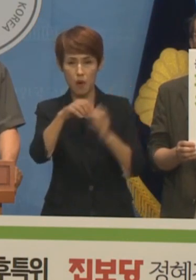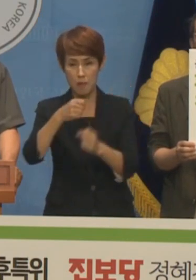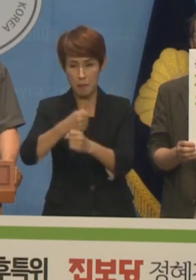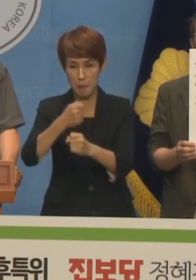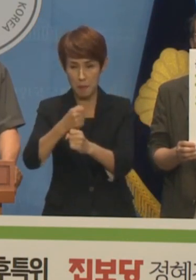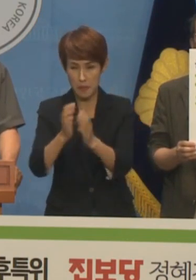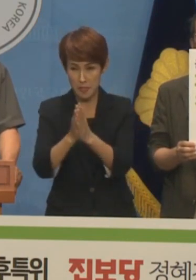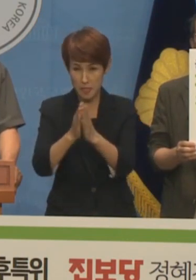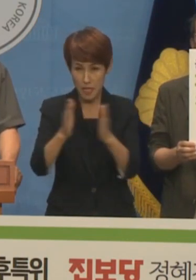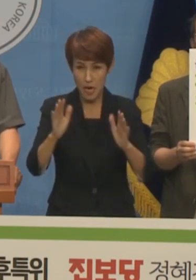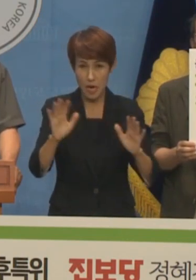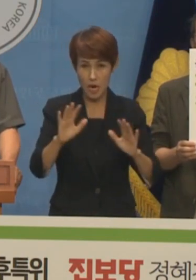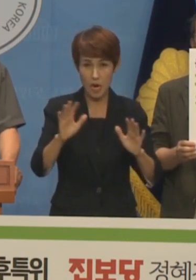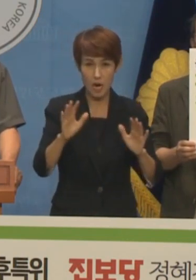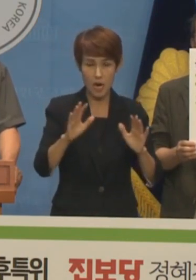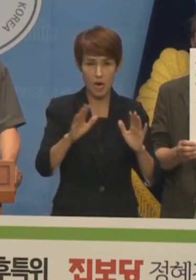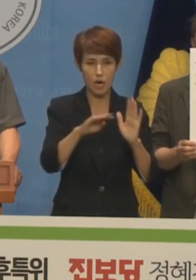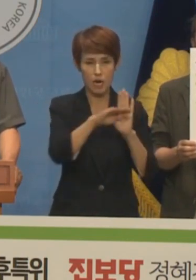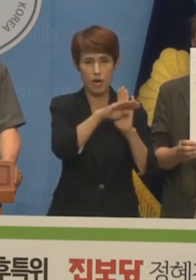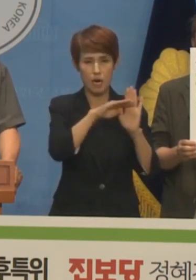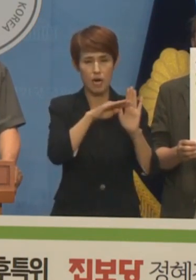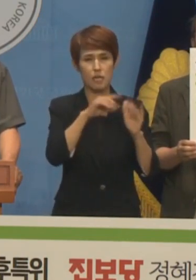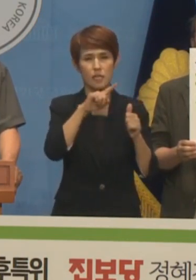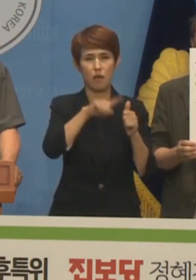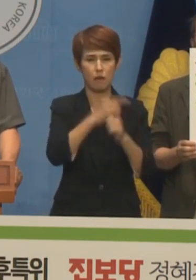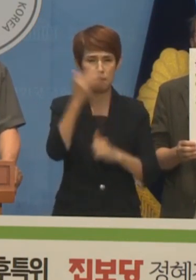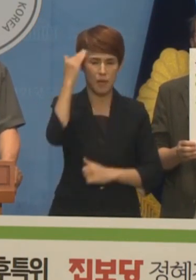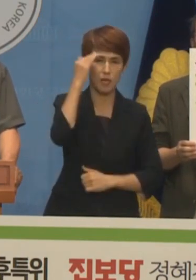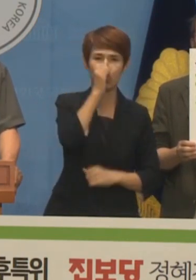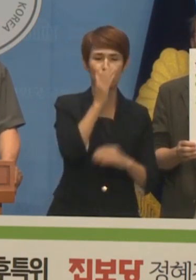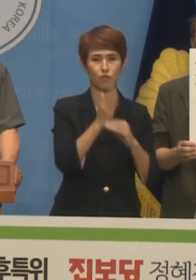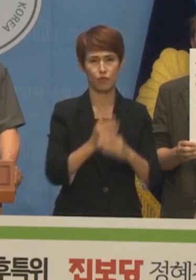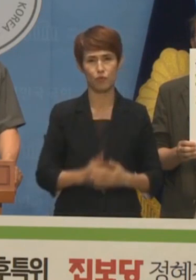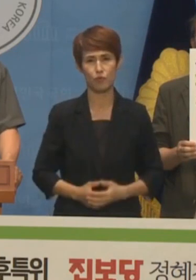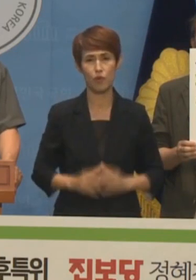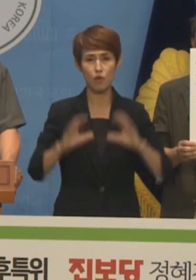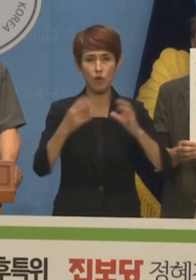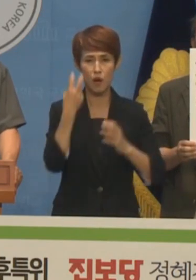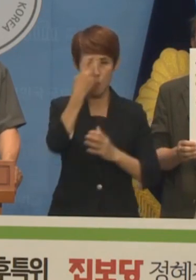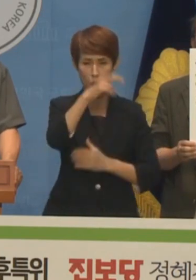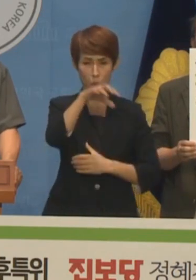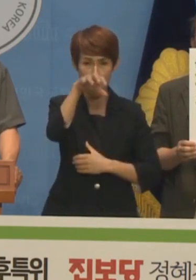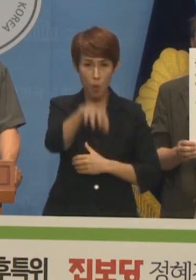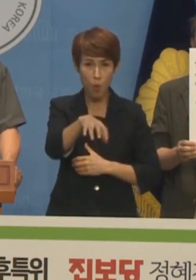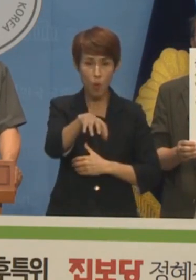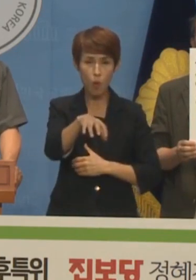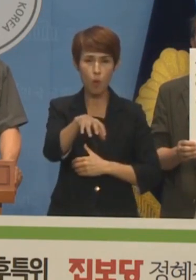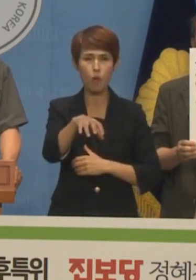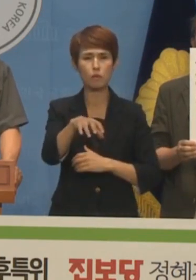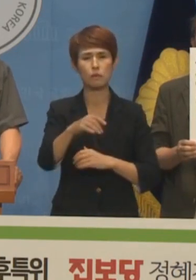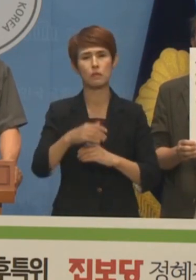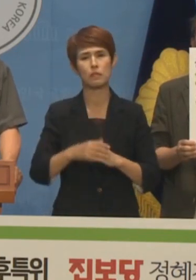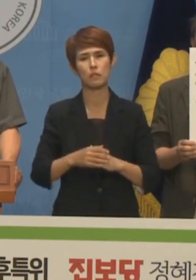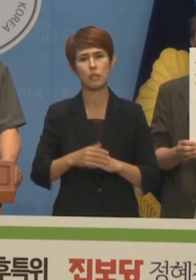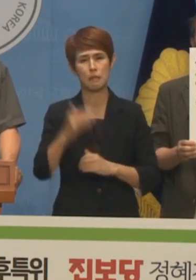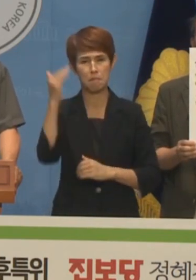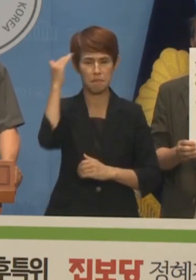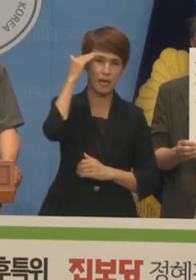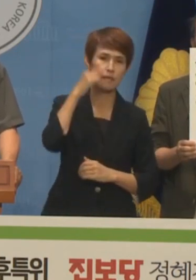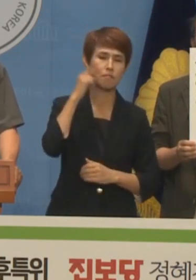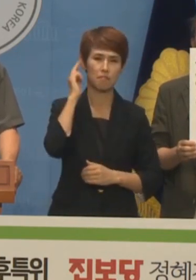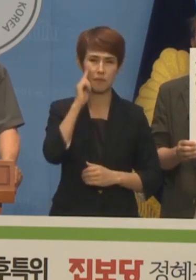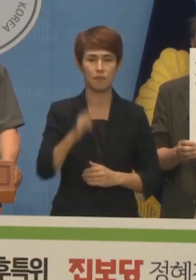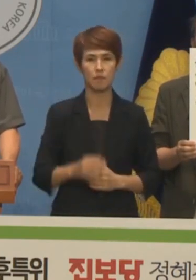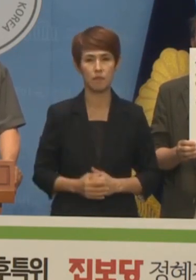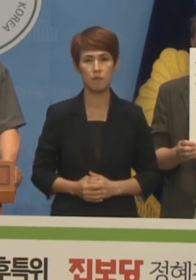풍전등화와 같은 상황입니다. 국가보호지역 체계가 무너진 상황입니다. 전 국토가